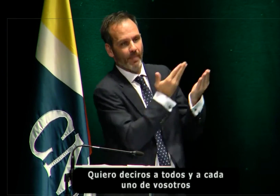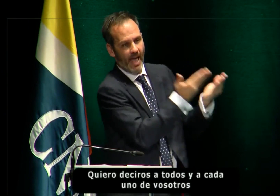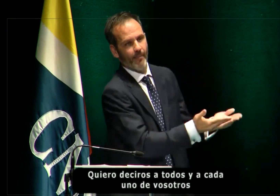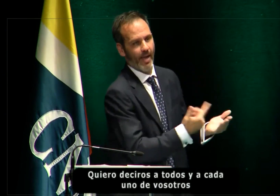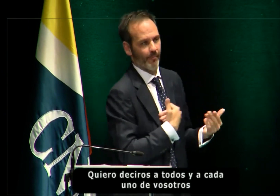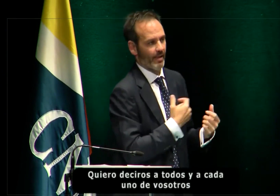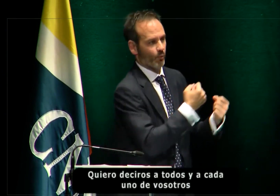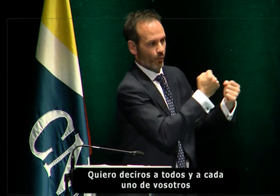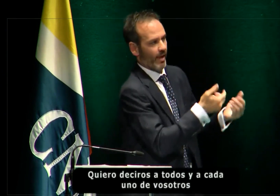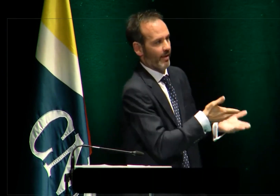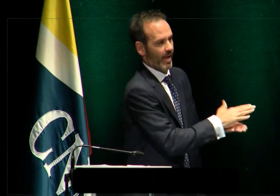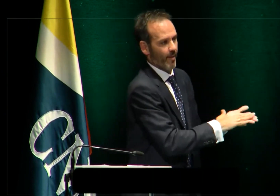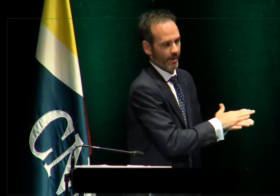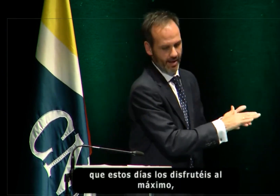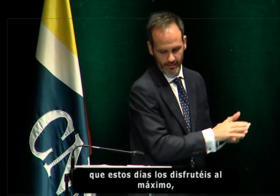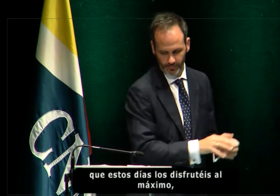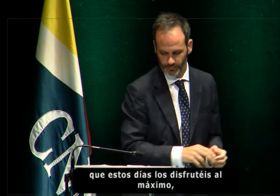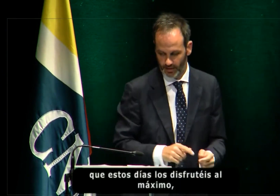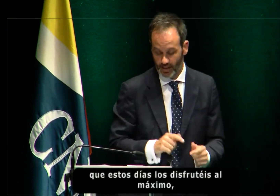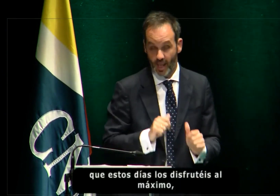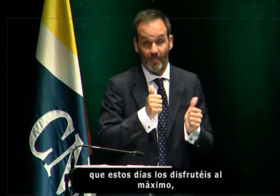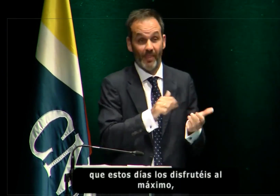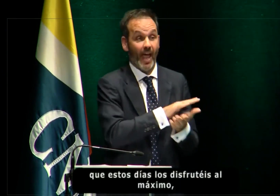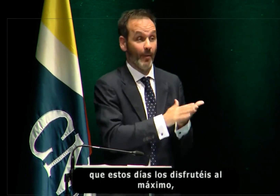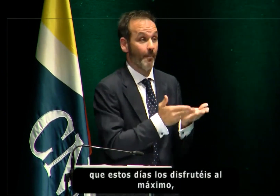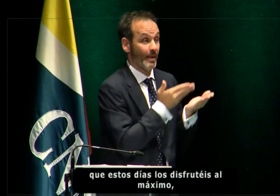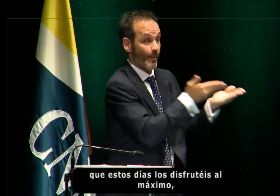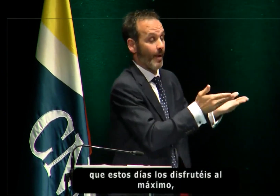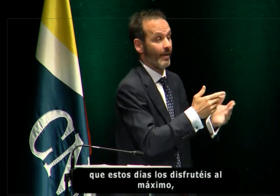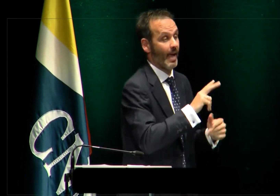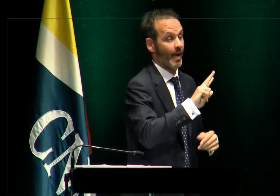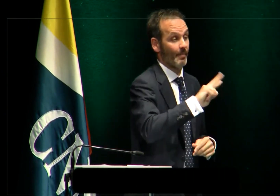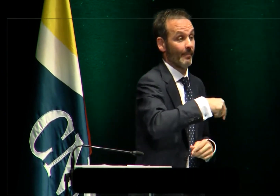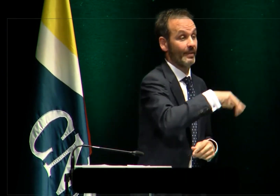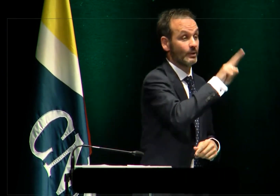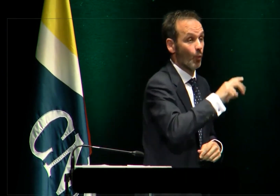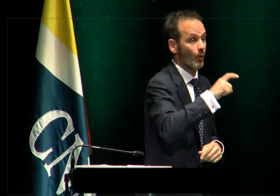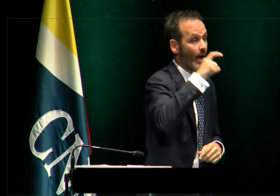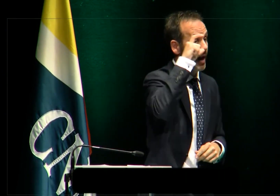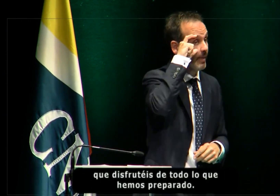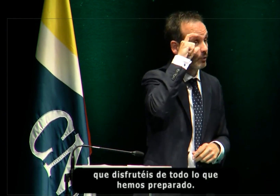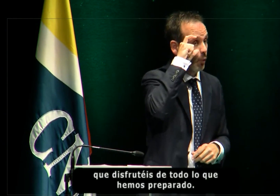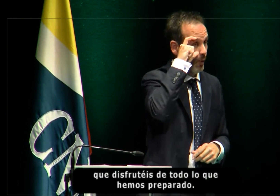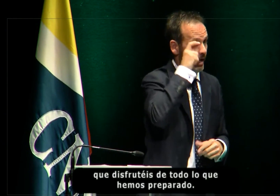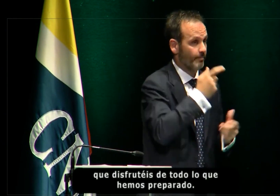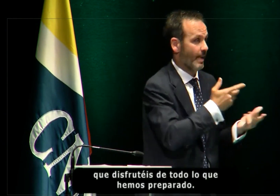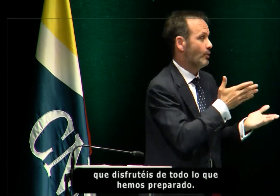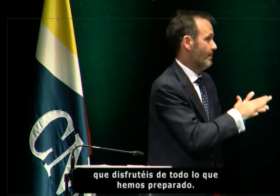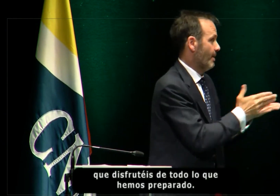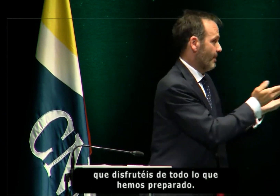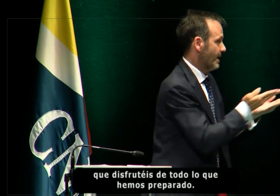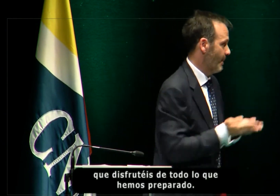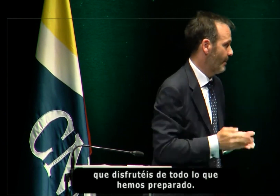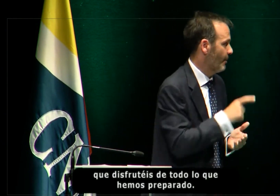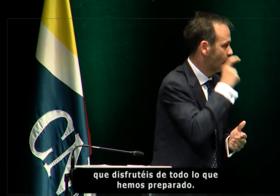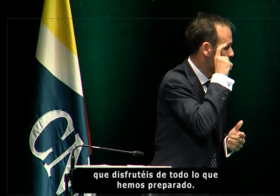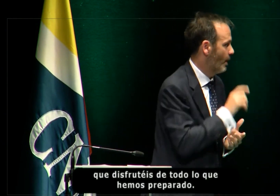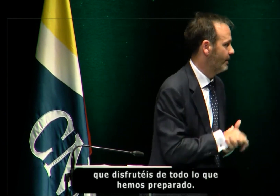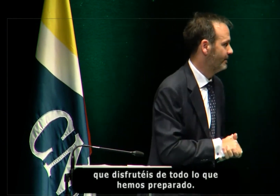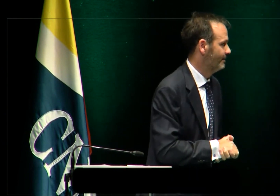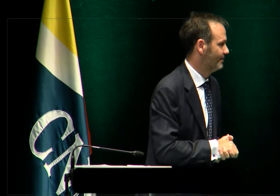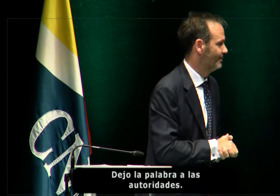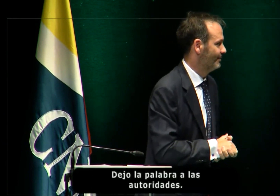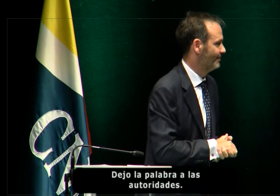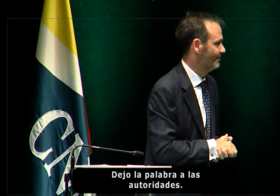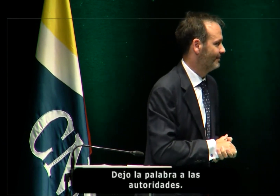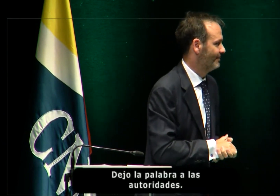mucho, y voy a dejar también la palabra a las autoridades. Y en este caso quiero dejarle la palabra a José María Vergeles,